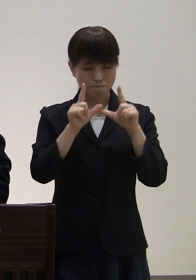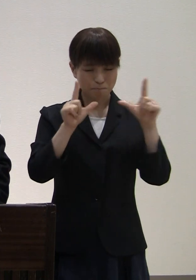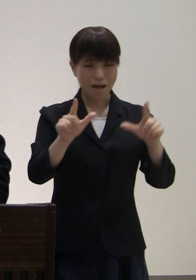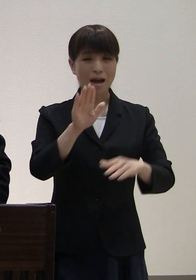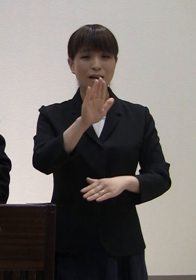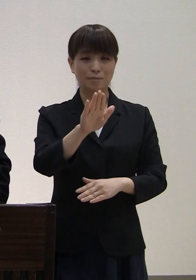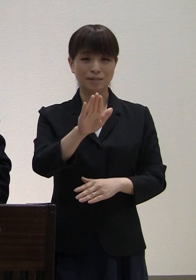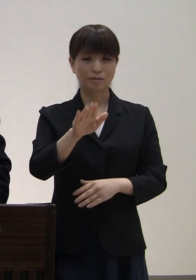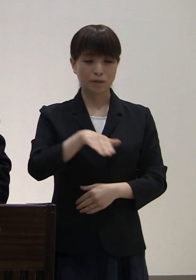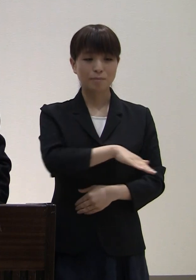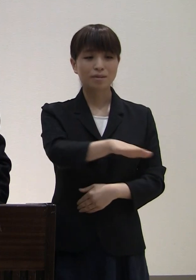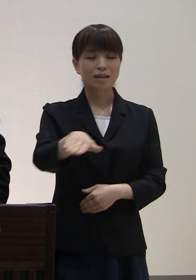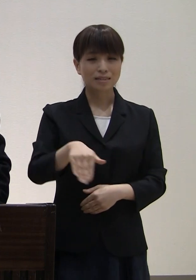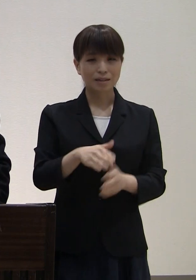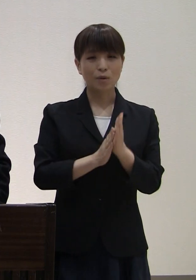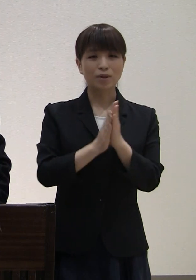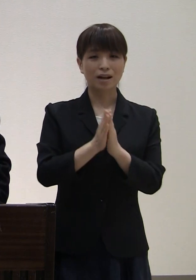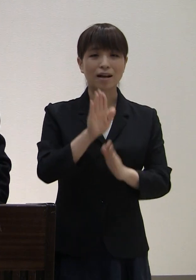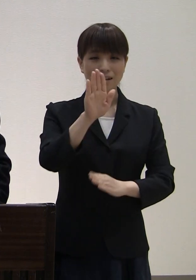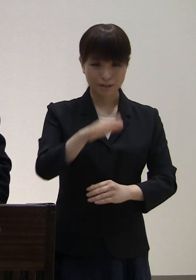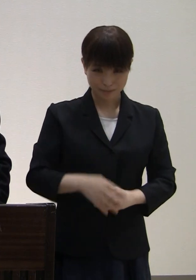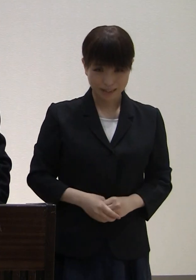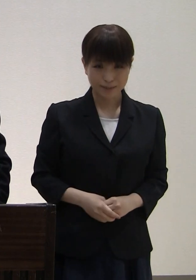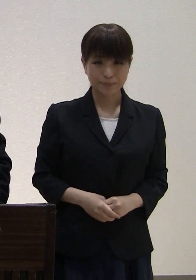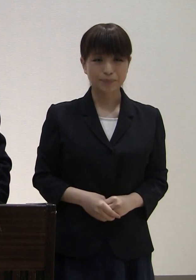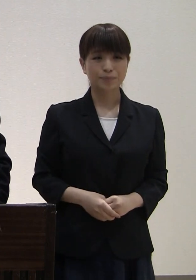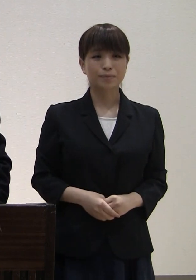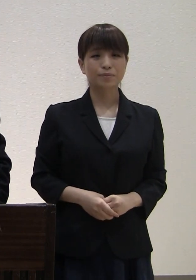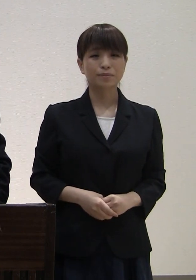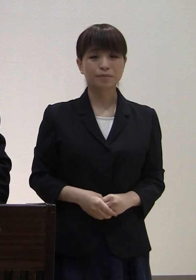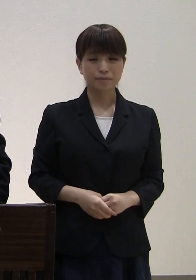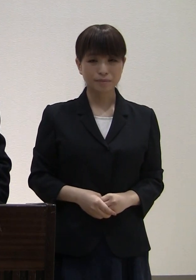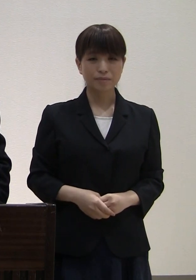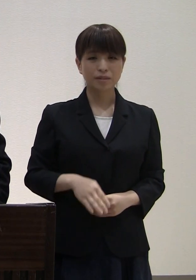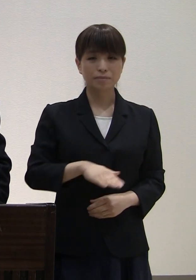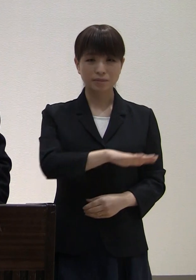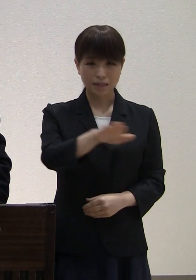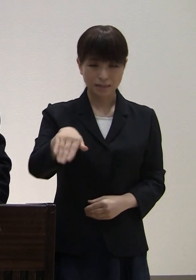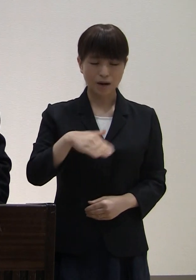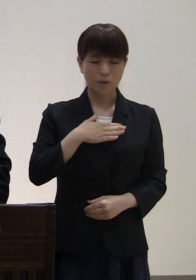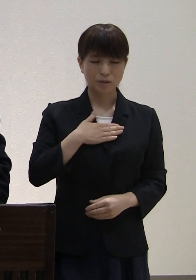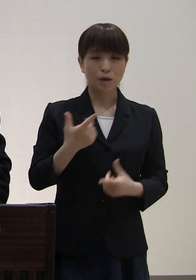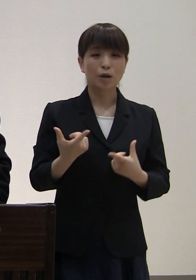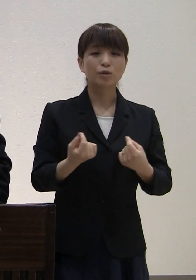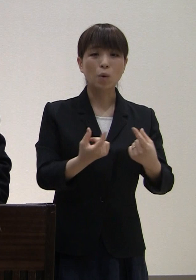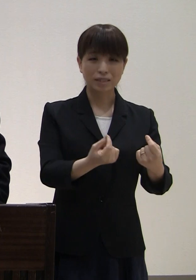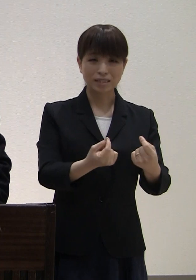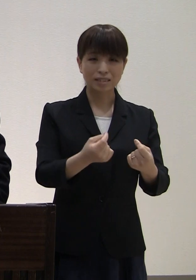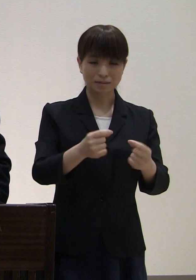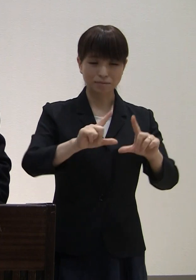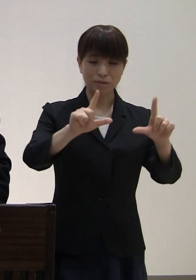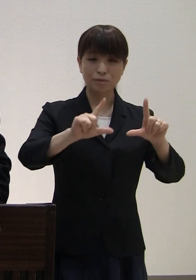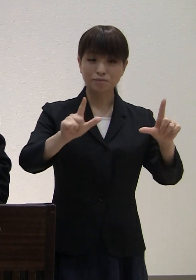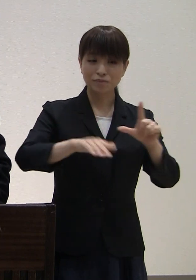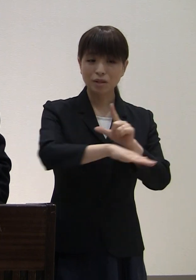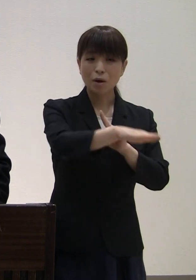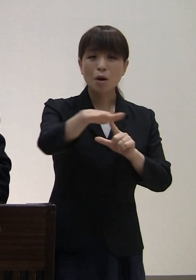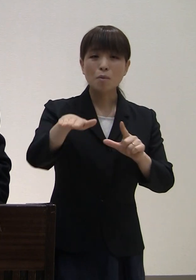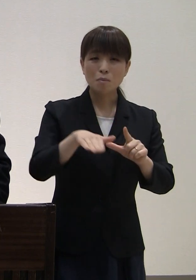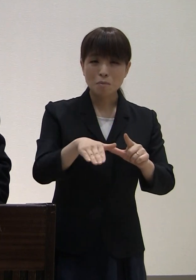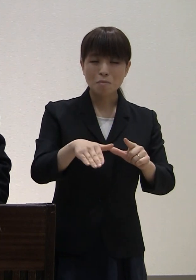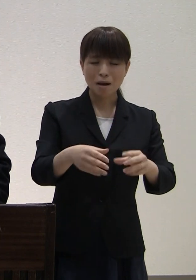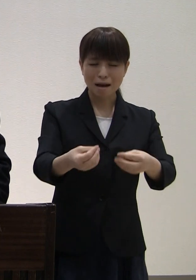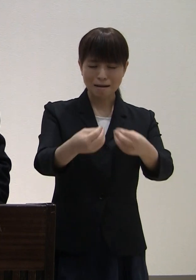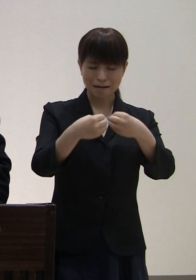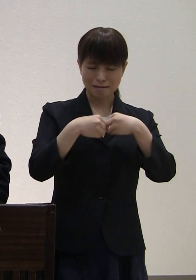ての皆様へのお願いでございます。ご承知の通り、首都圏においては感染拡大の